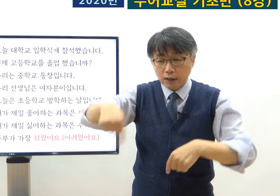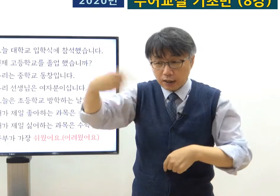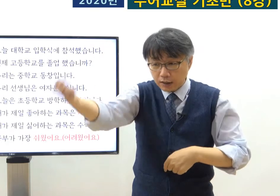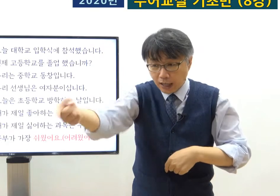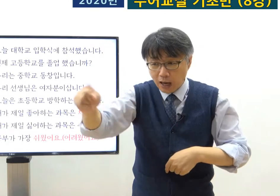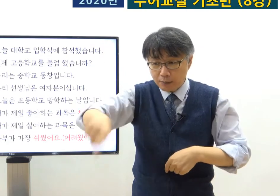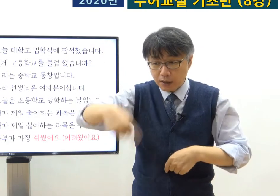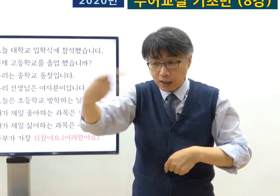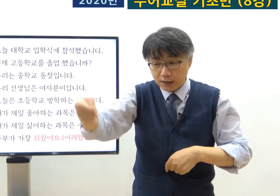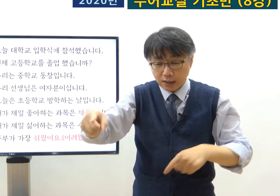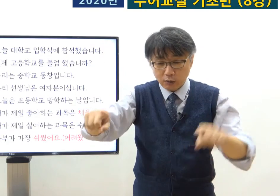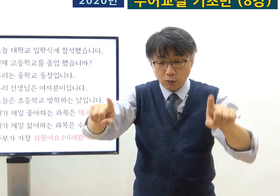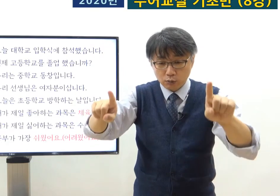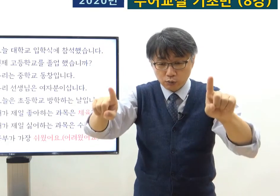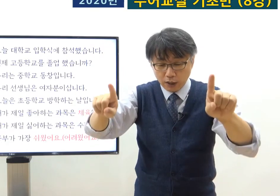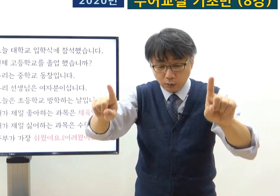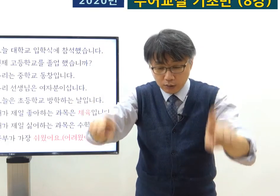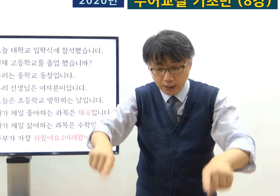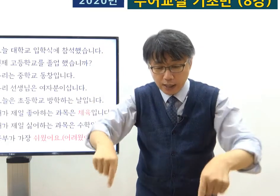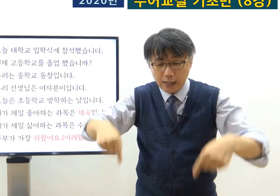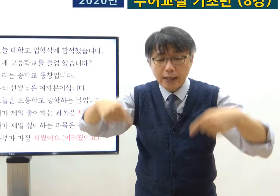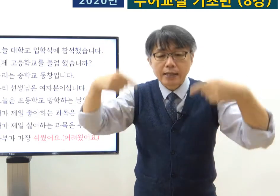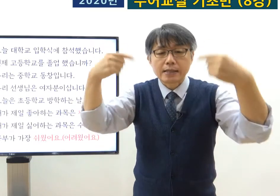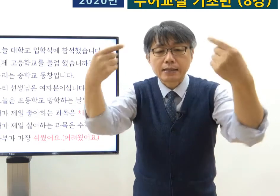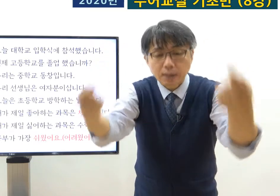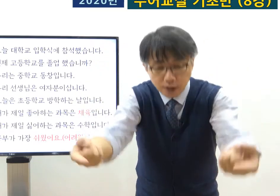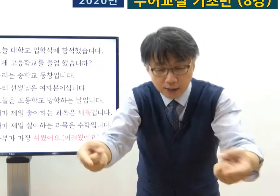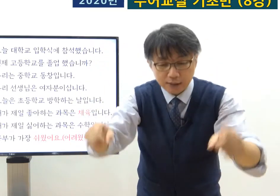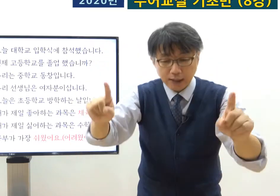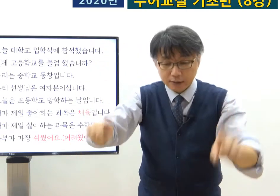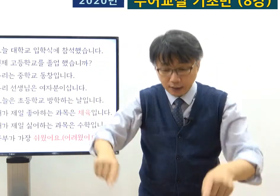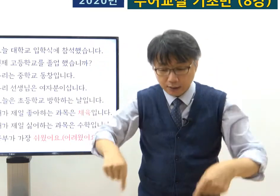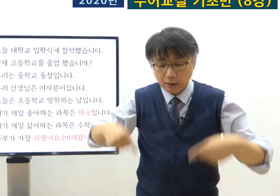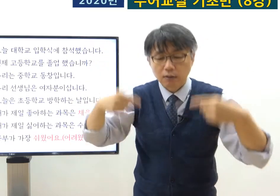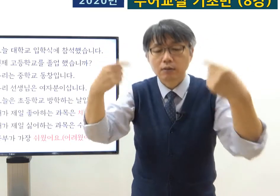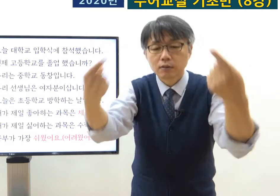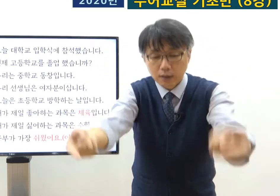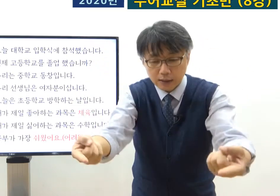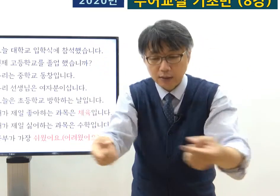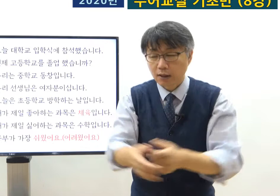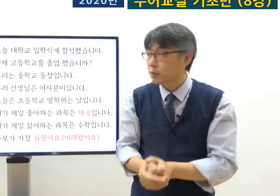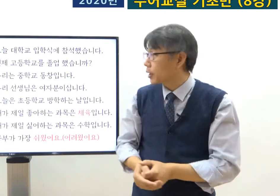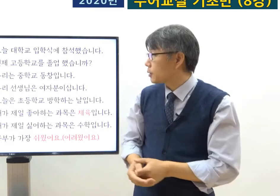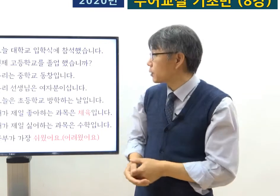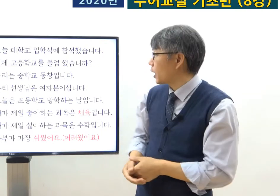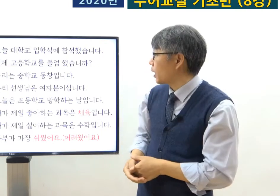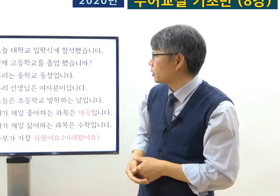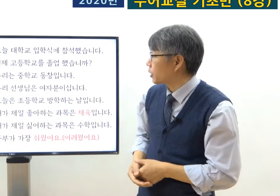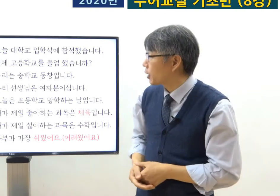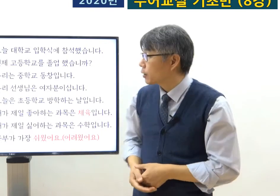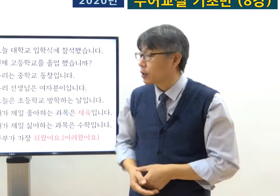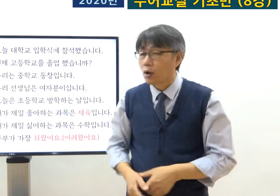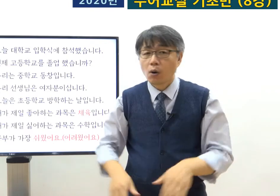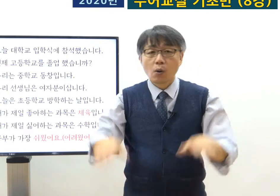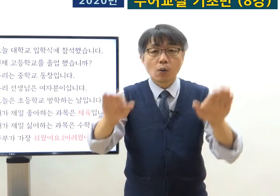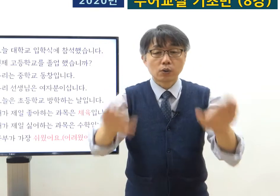예전에 다음 이렇게 했잖아요. 그걸 두 개를 동시에 참석하다. 내가 들어가는 거예요. 들어가는 거예요. 참석했습니다. 이렇게.